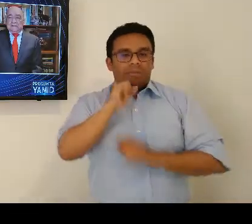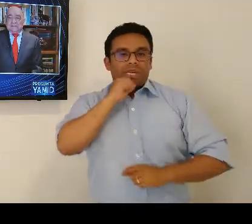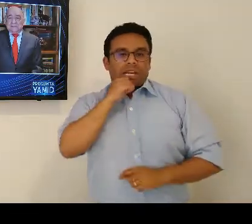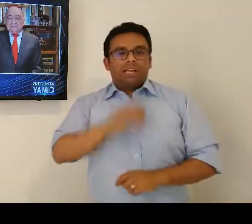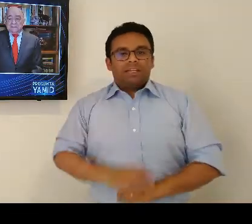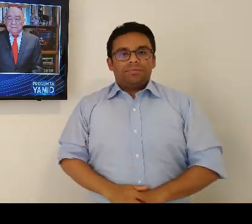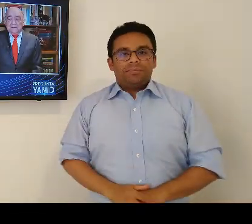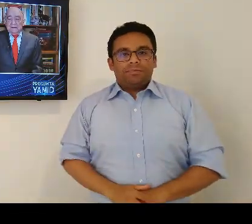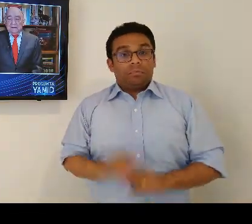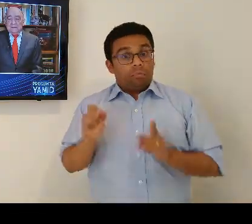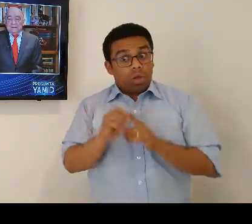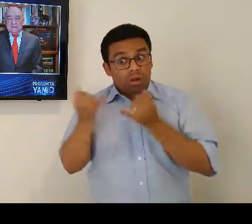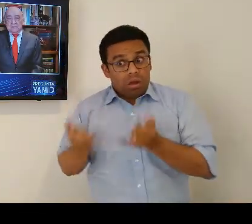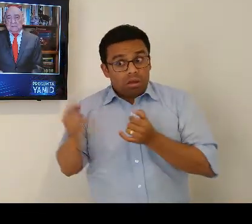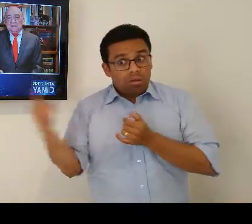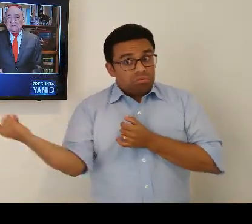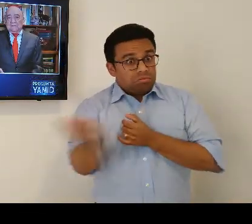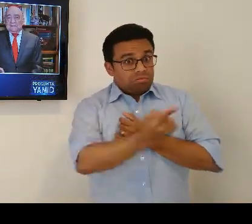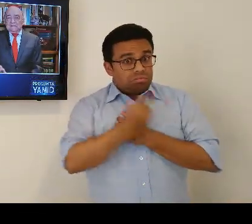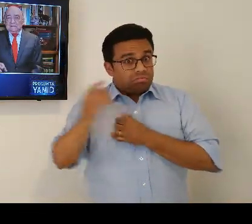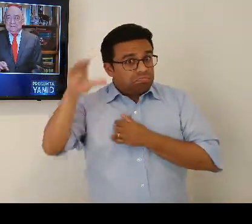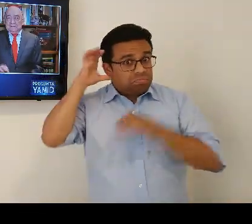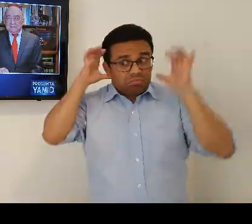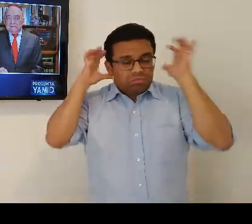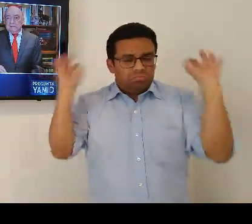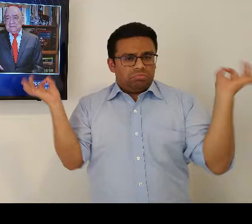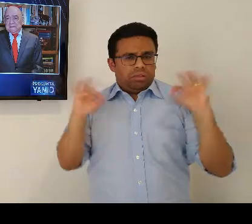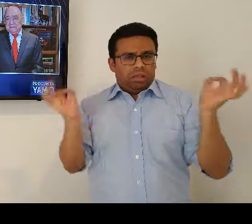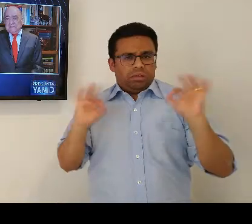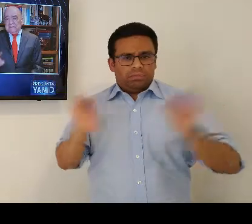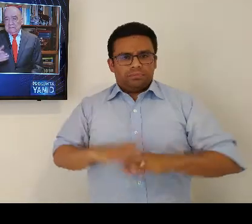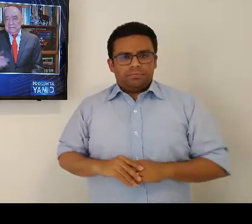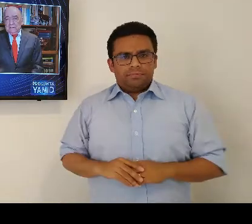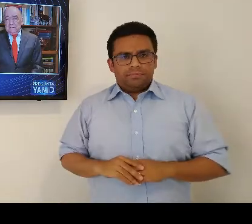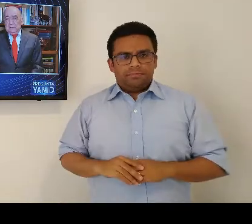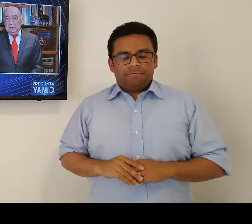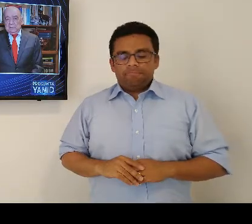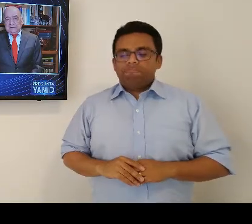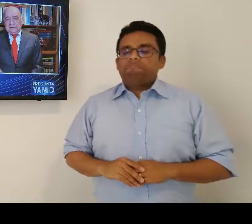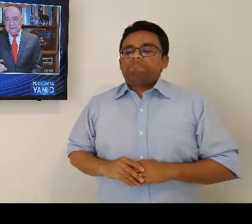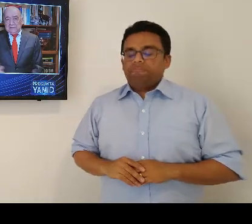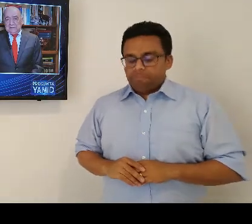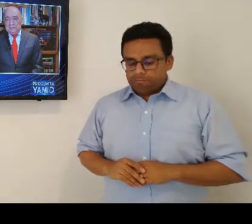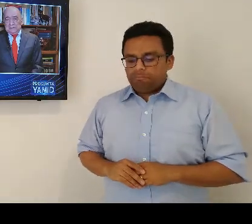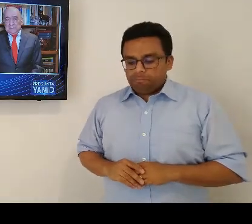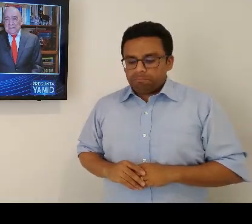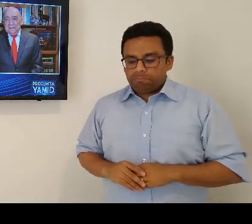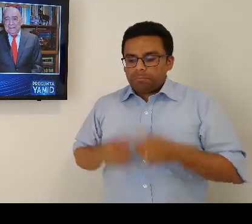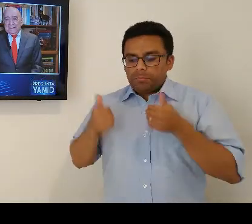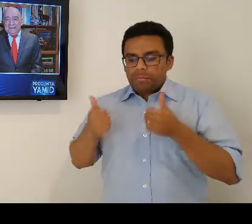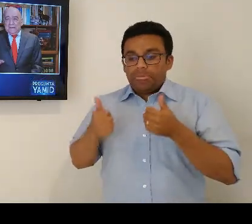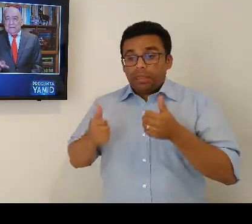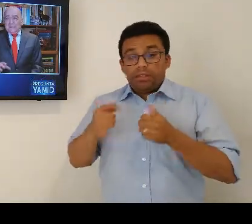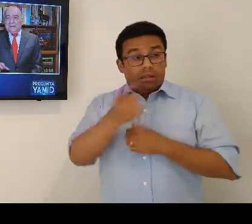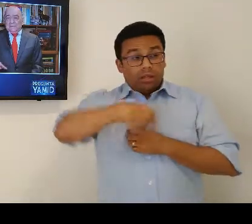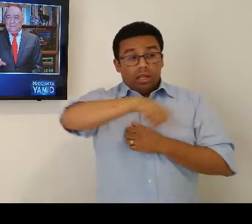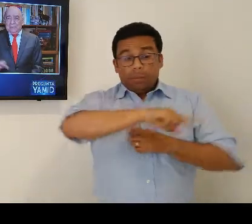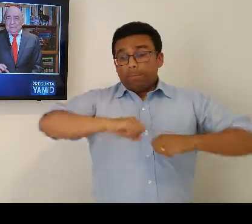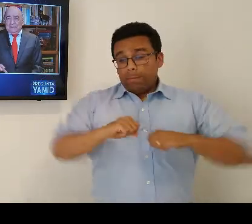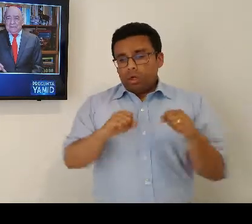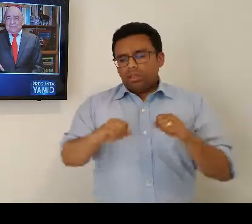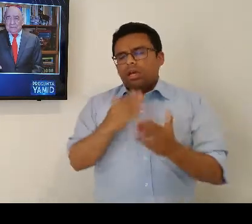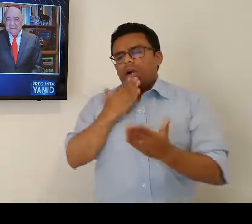Ahora, señora alcaldesa, dentro de las medidas preventivas que la gente de Bogotá le agradece a usted, ¿en qué